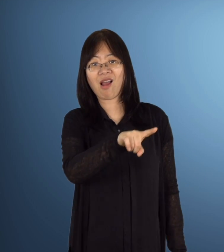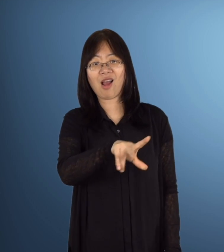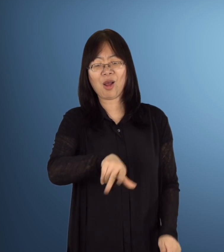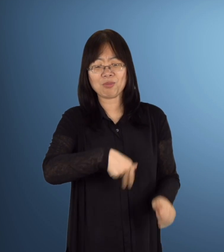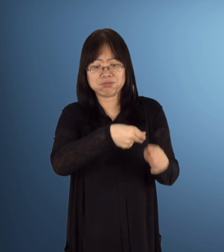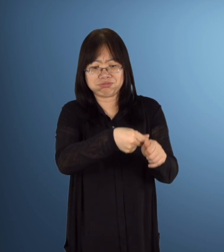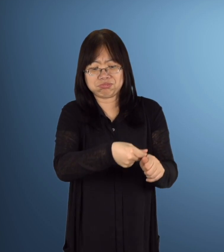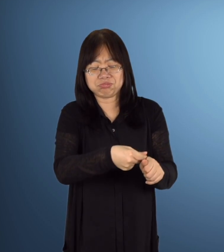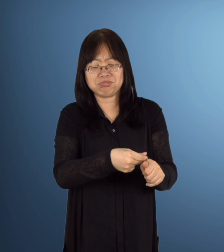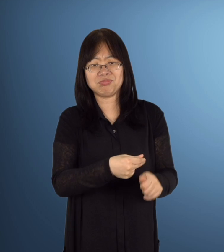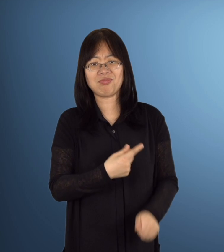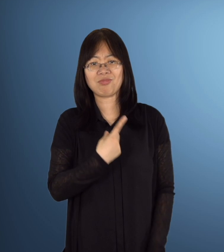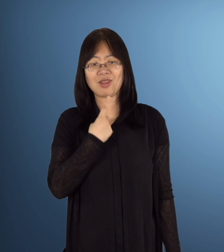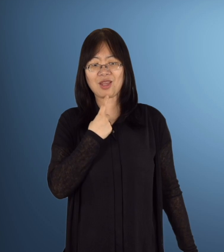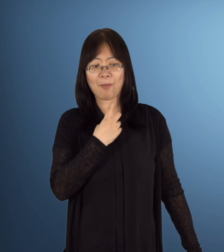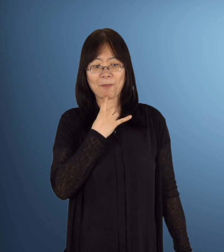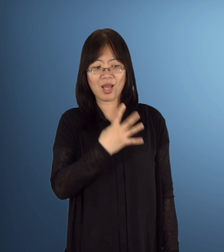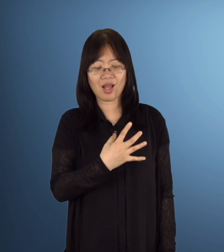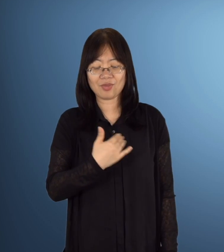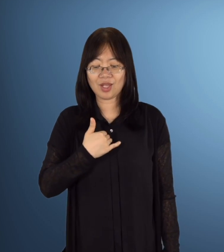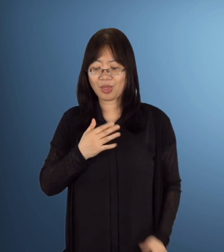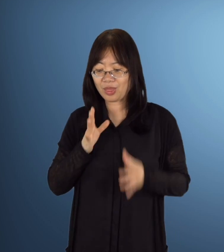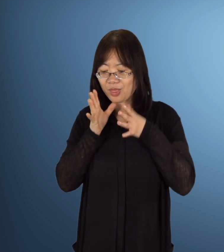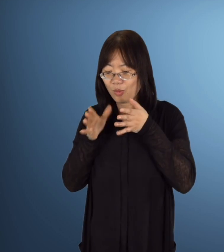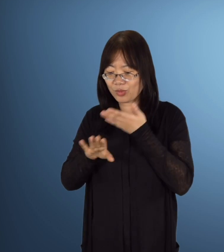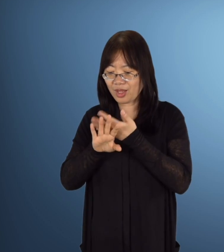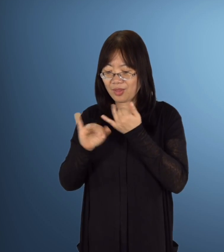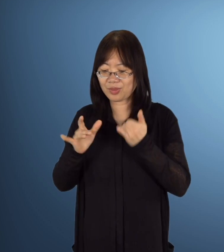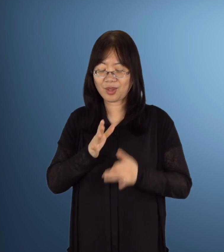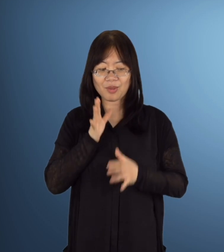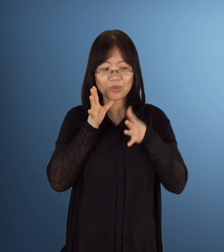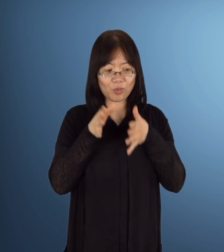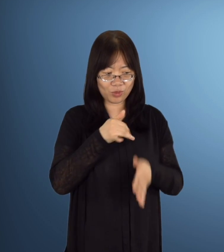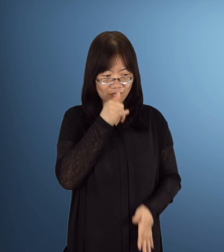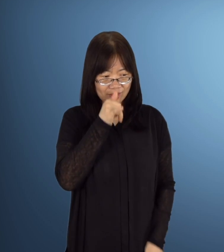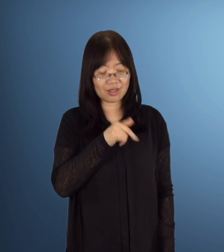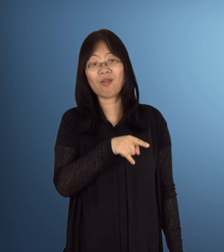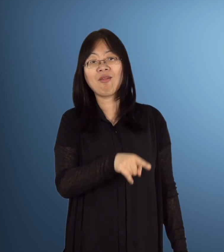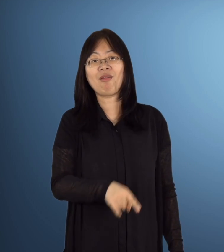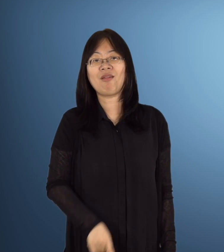척 한 거예요. 자기도 속고 남도 속인 거예요.